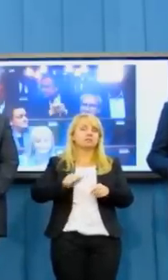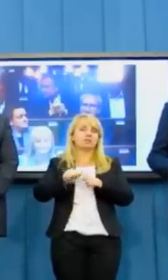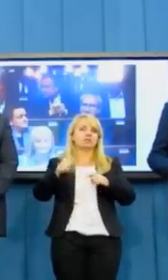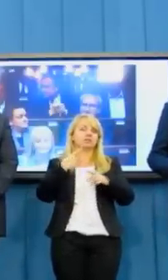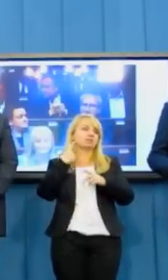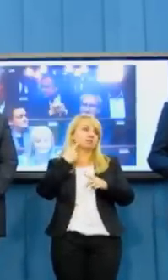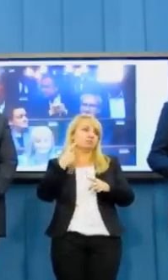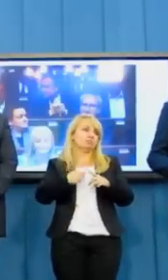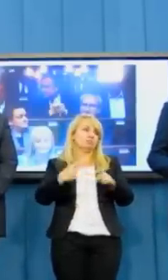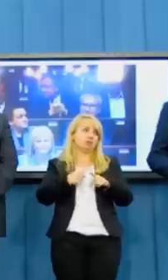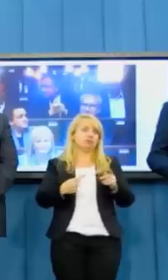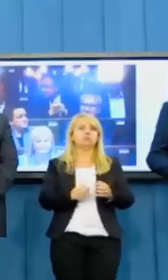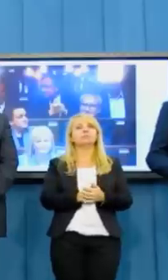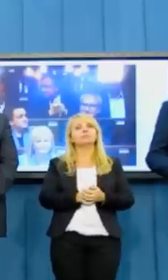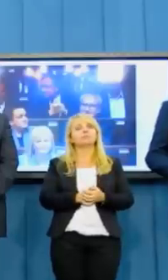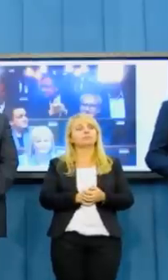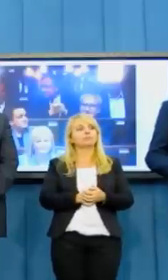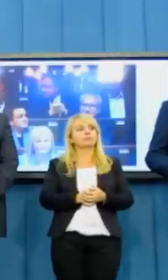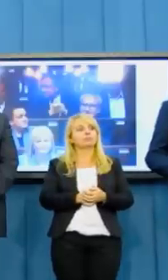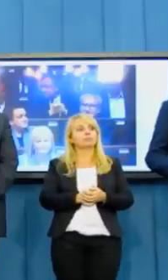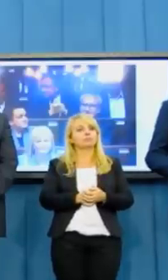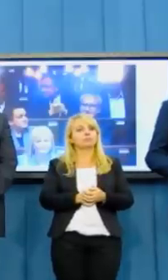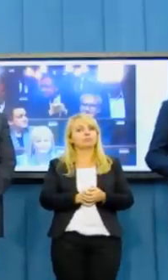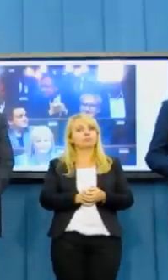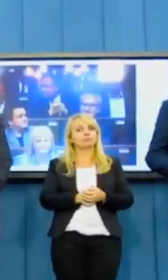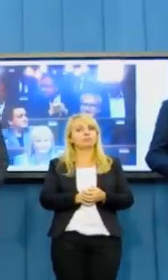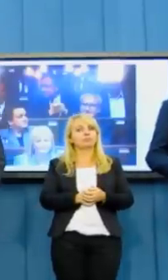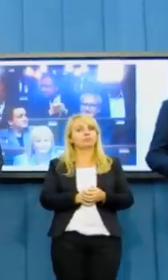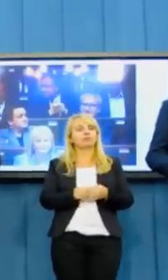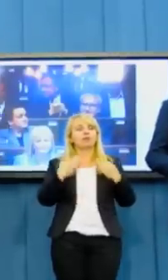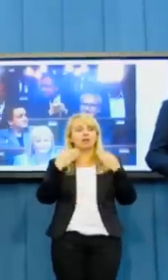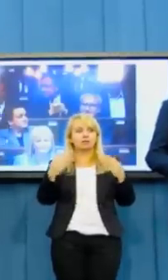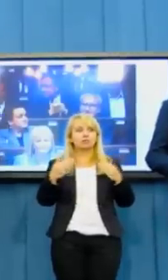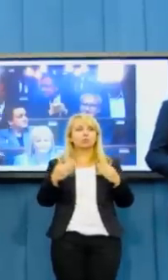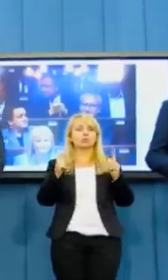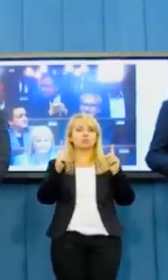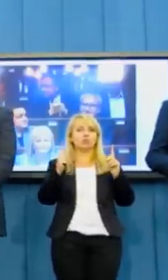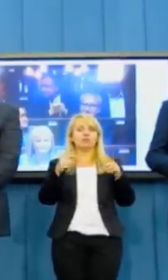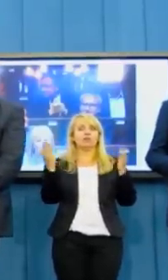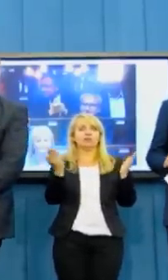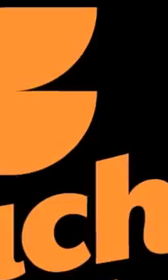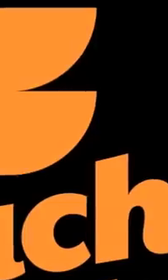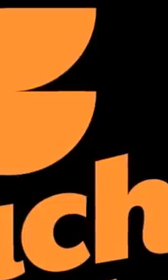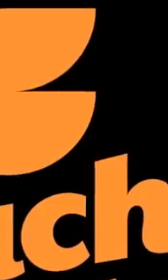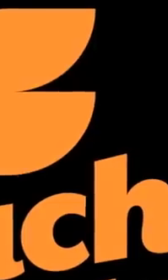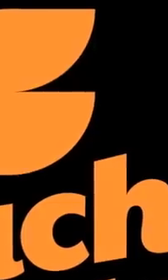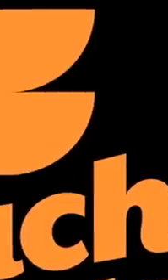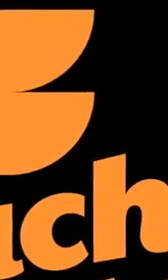Dziękuję bardzo, jeżeli to wszystko. Dziękuję za uwagę i zapraszam na kolejne konferencje.